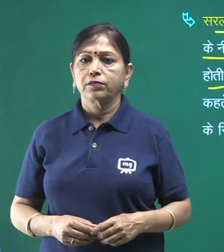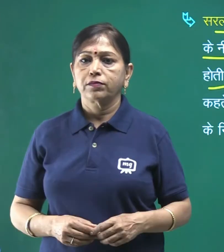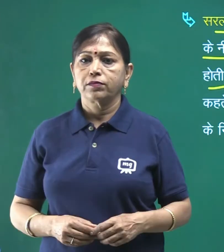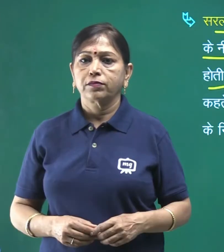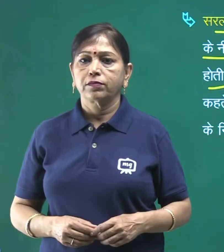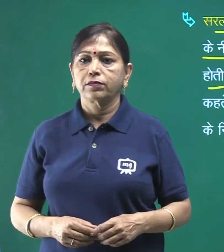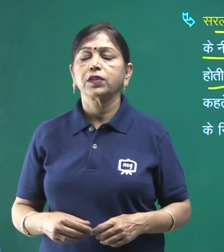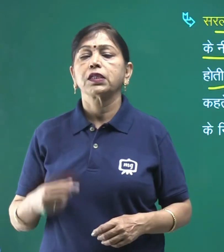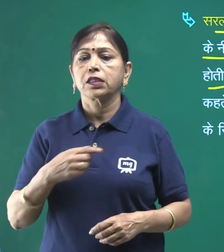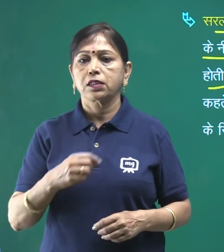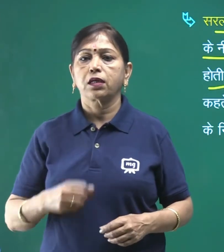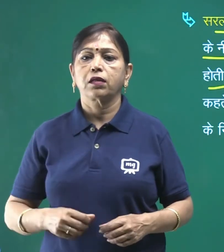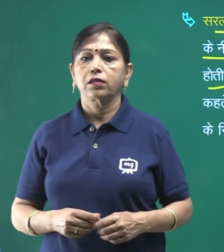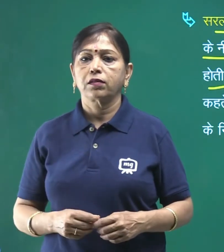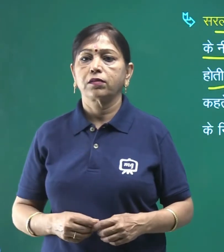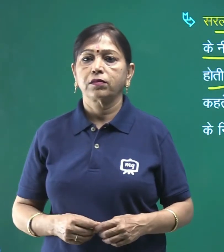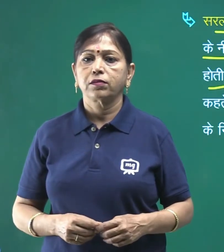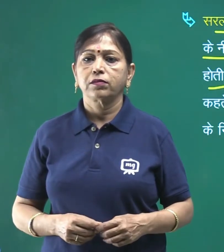जिसे